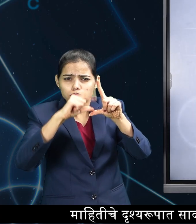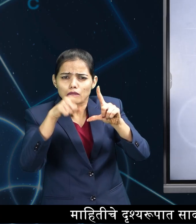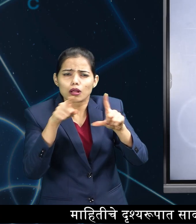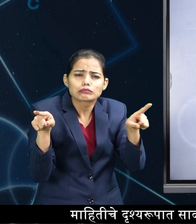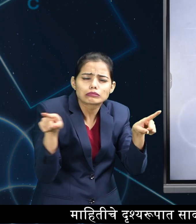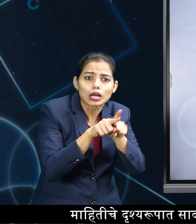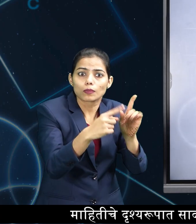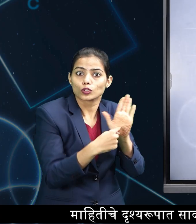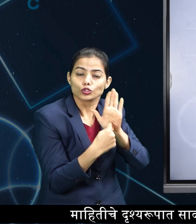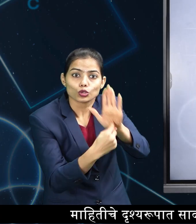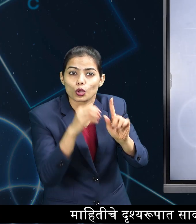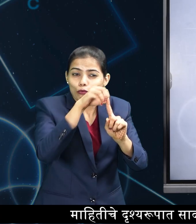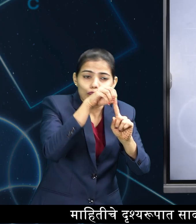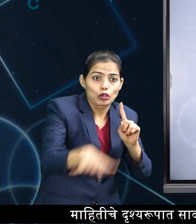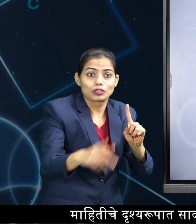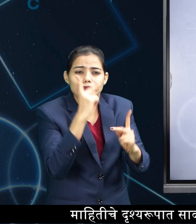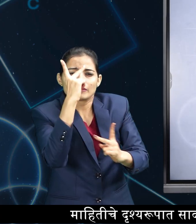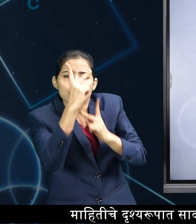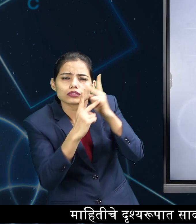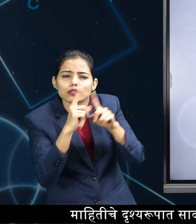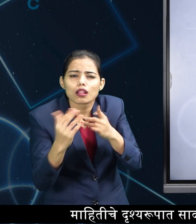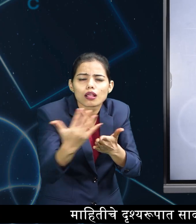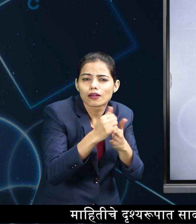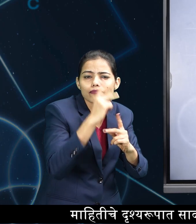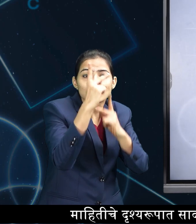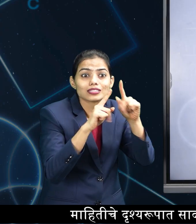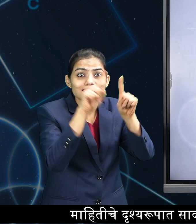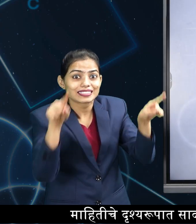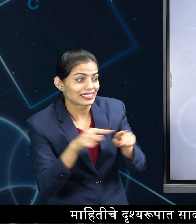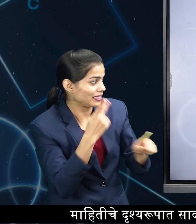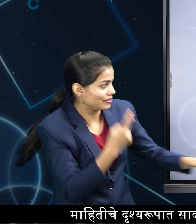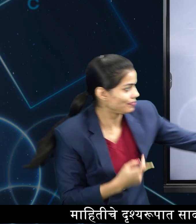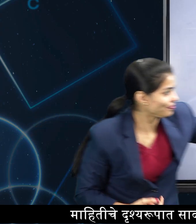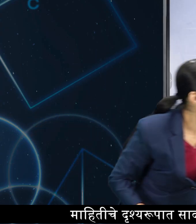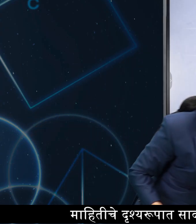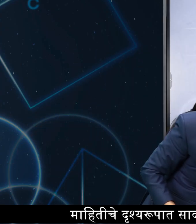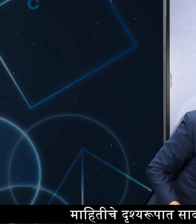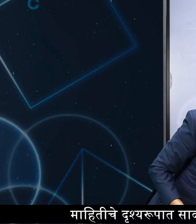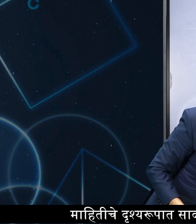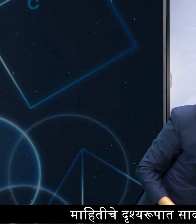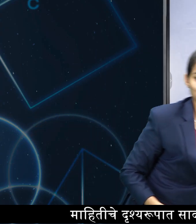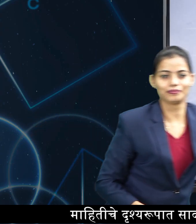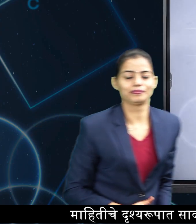माहितीचे दृश्य स्वरूपात सादरीकरण करण्यासाठी आलेख आणि चार्ट्स प्रभावी ठरतात.